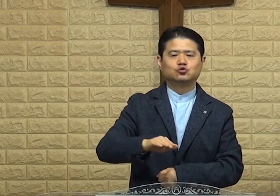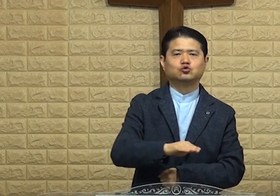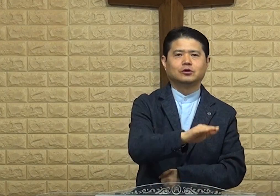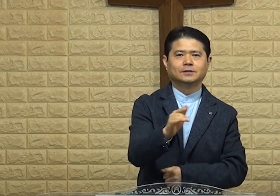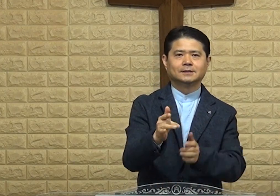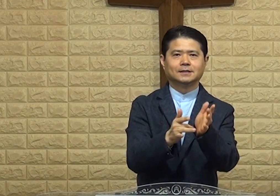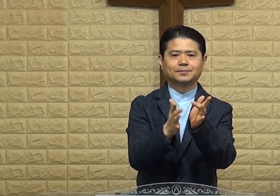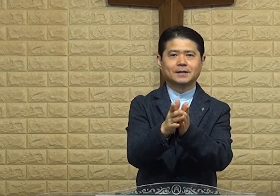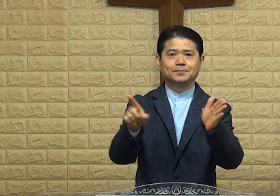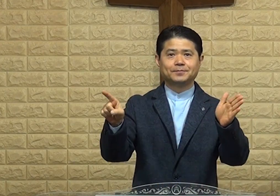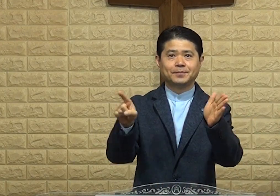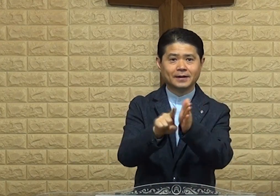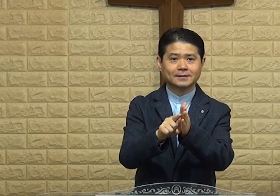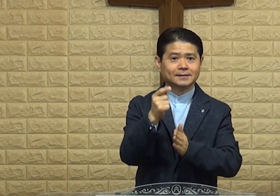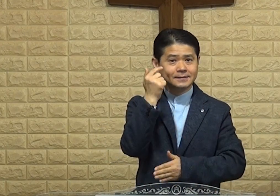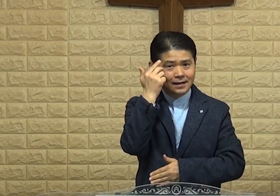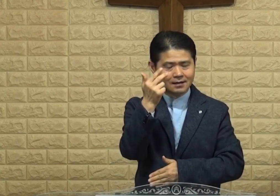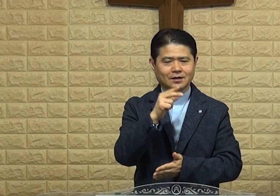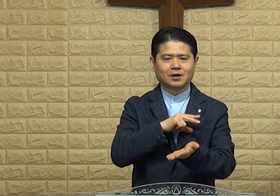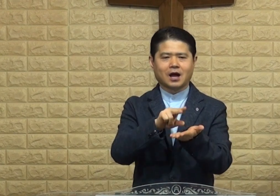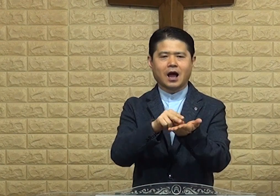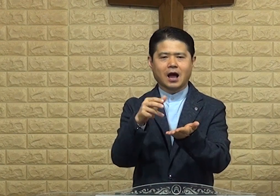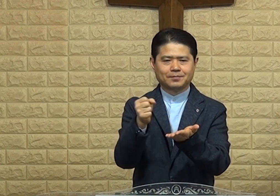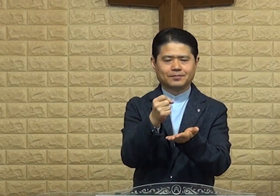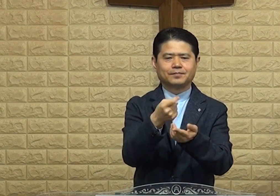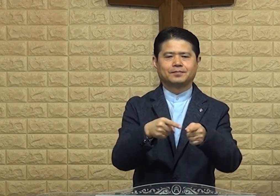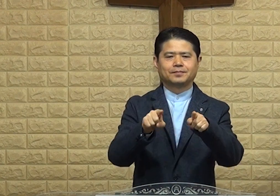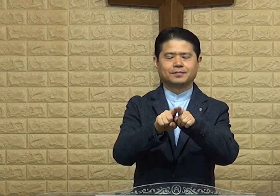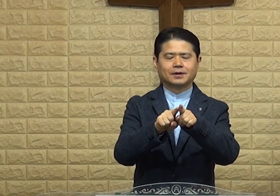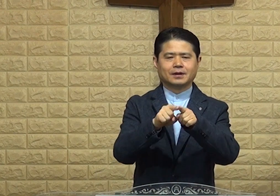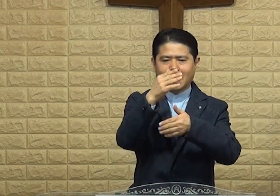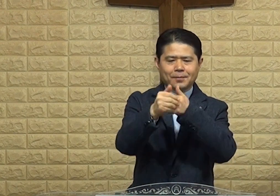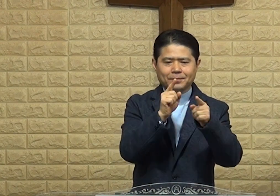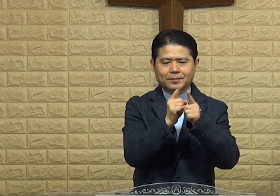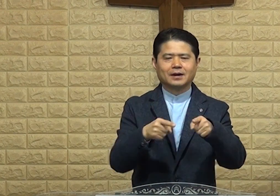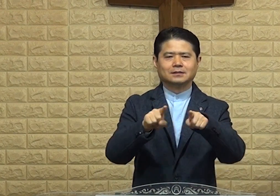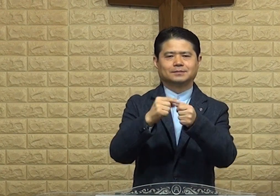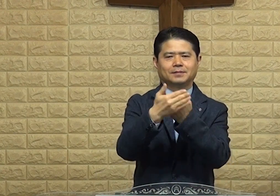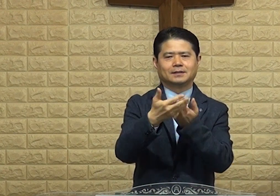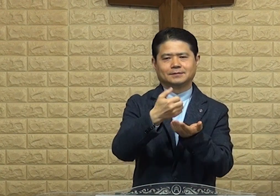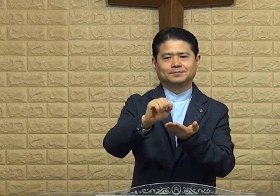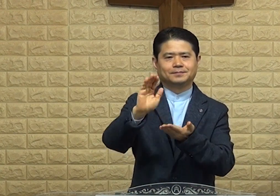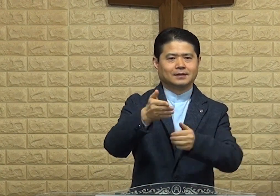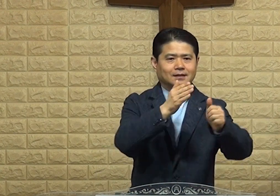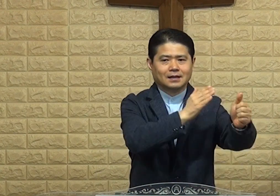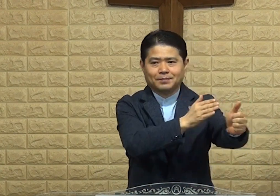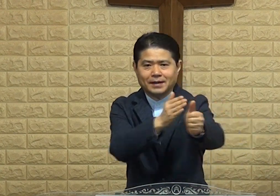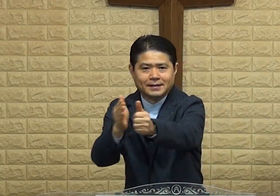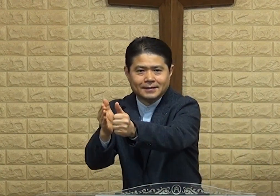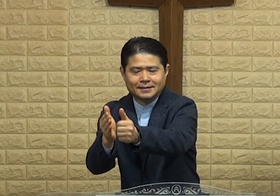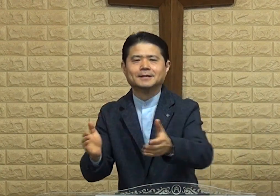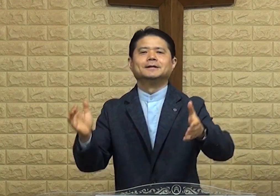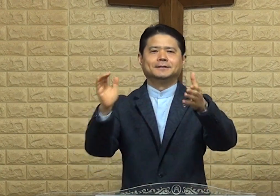주제는 우리가 믿는 예수님이란 이런 제목으로 하나님의 말씀 은혜 받으시길